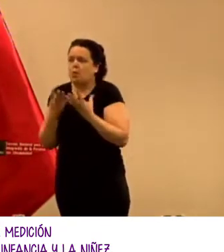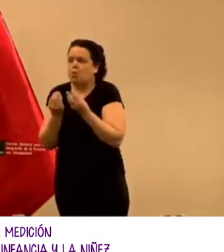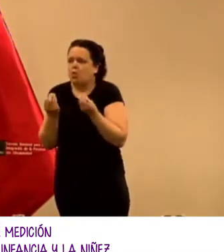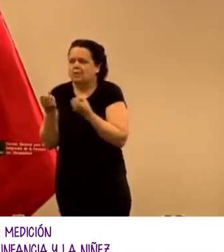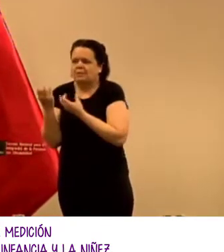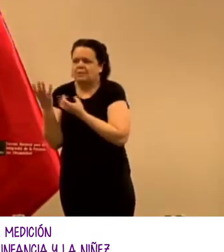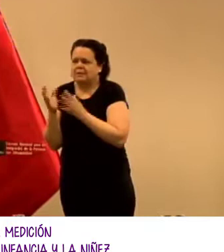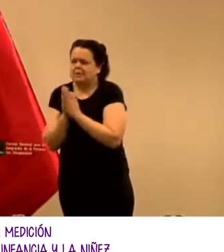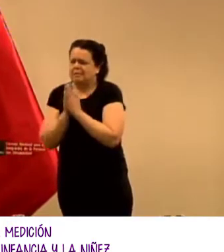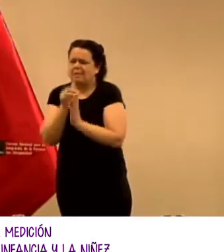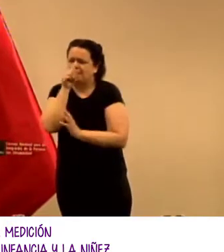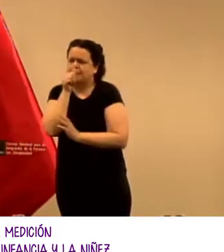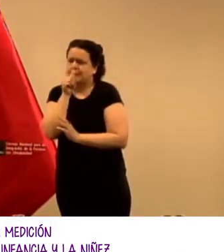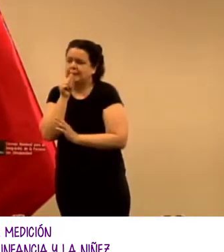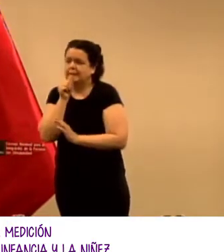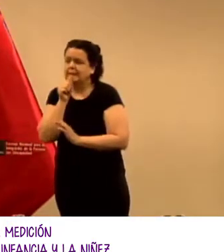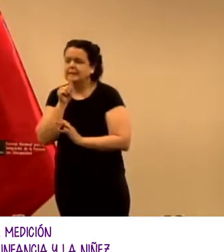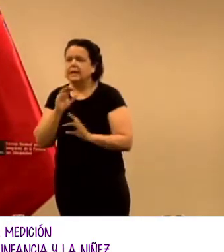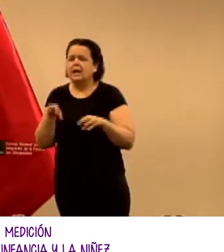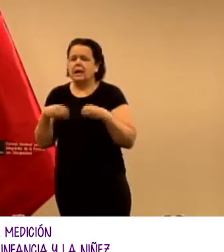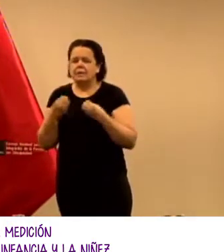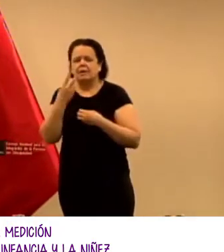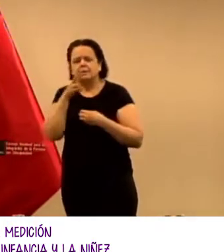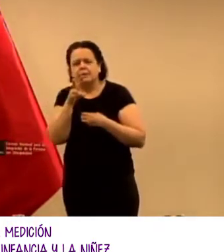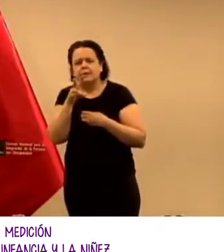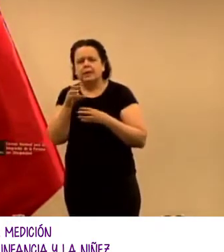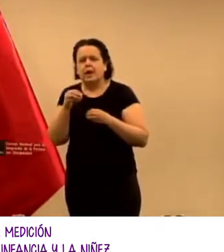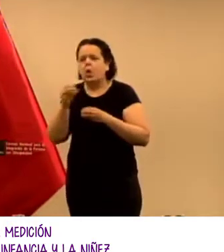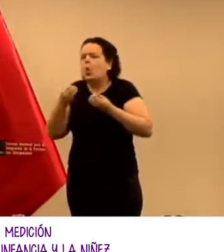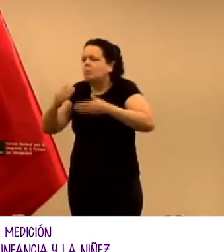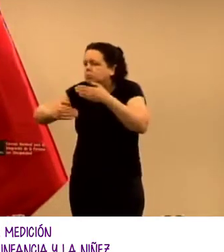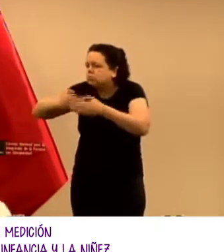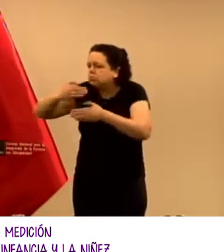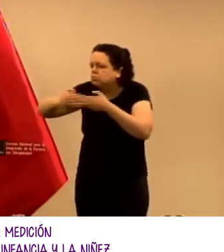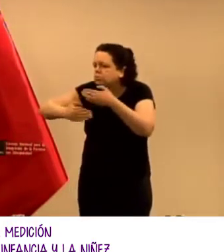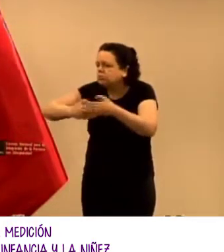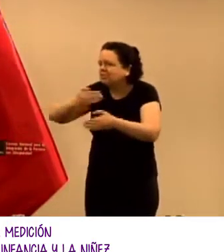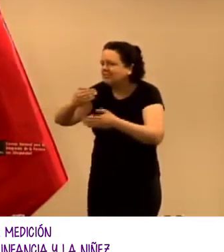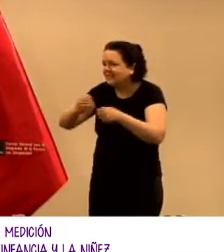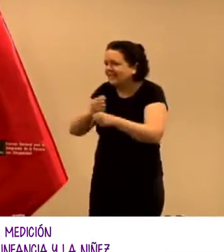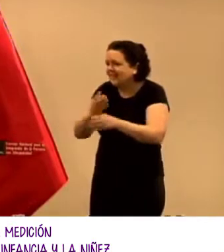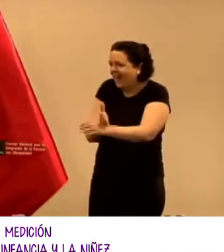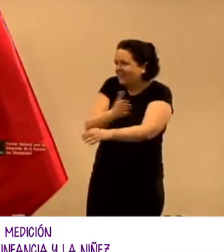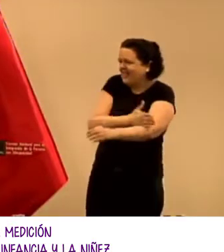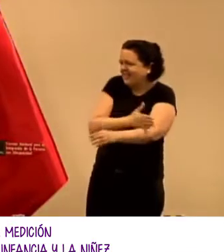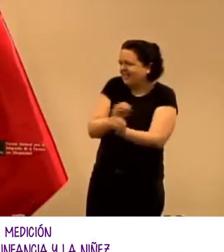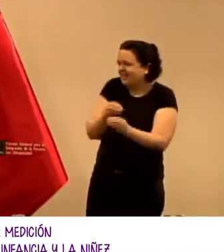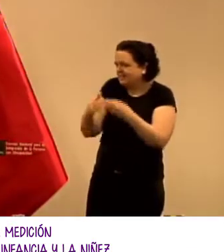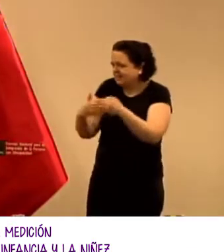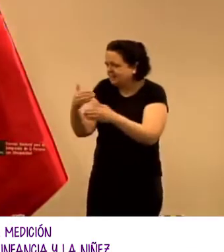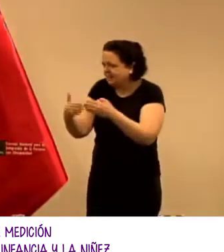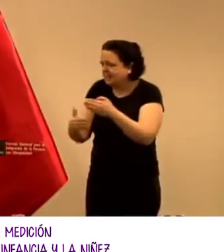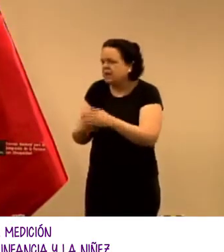más de paciencia que lo normal, porque vamos a ver tanto el proceso de elaboración del módulo, la